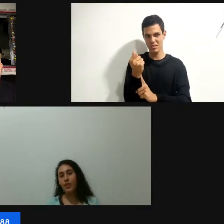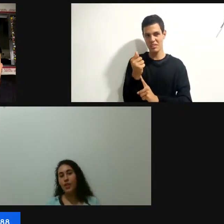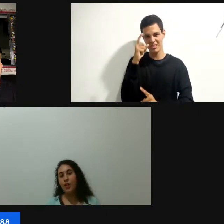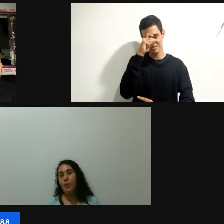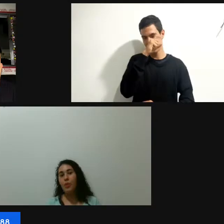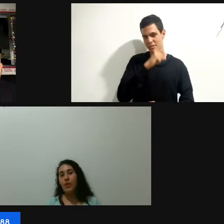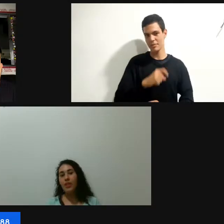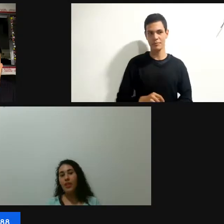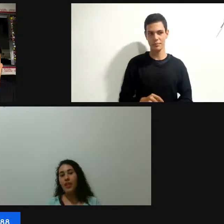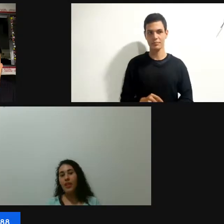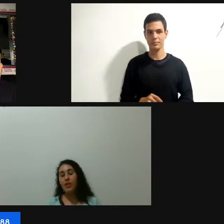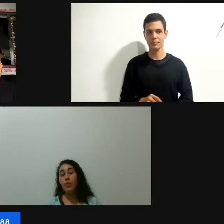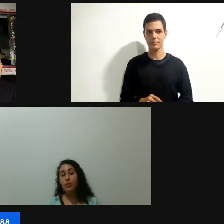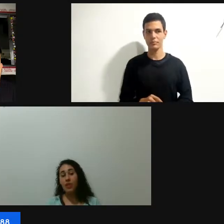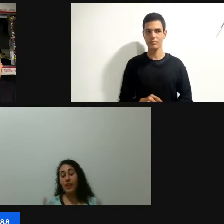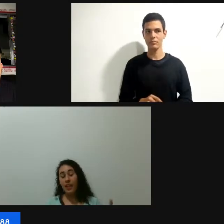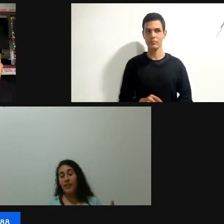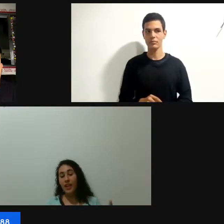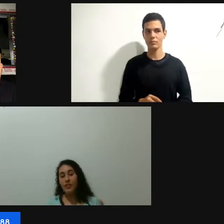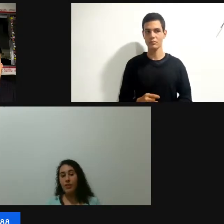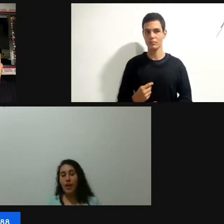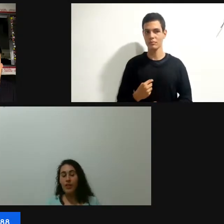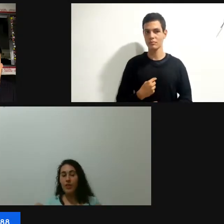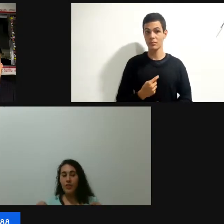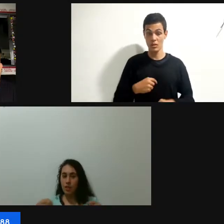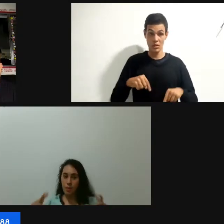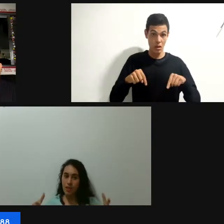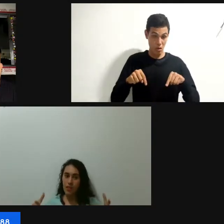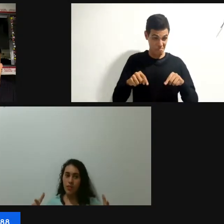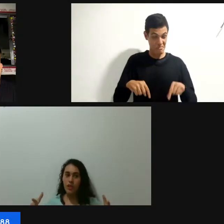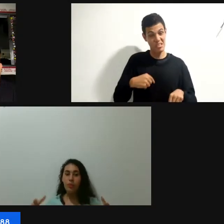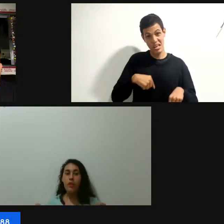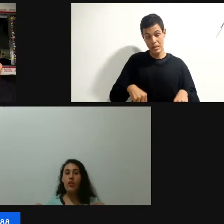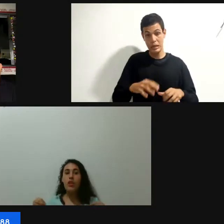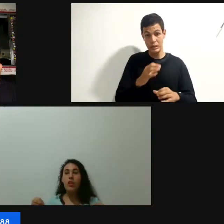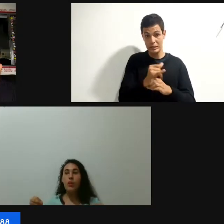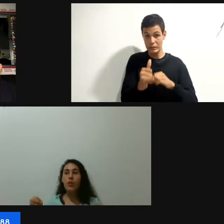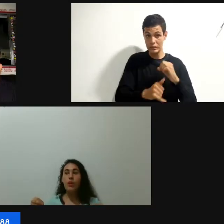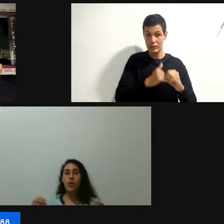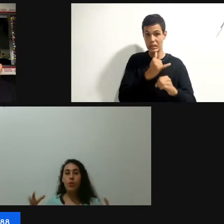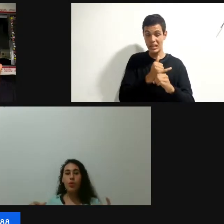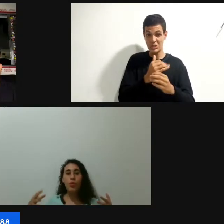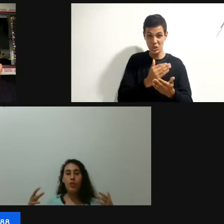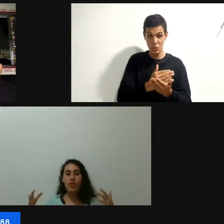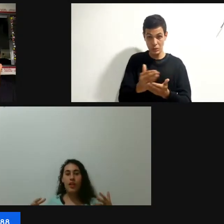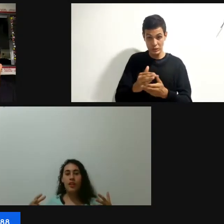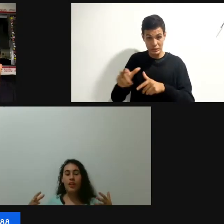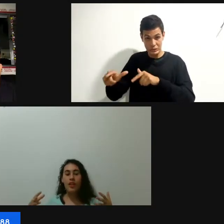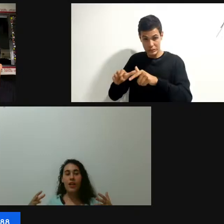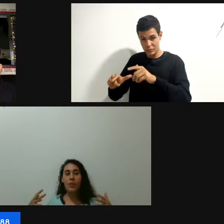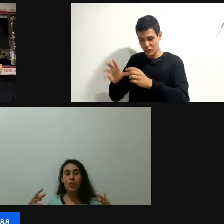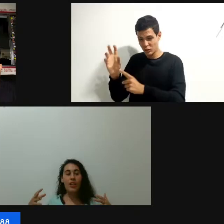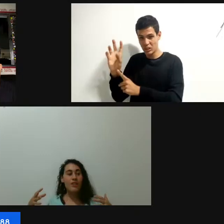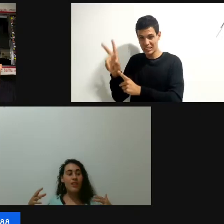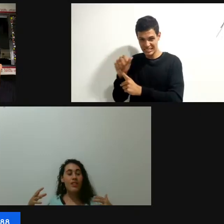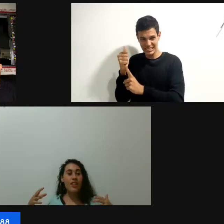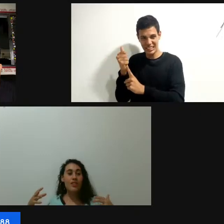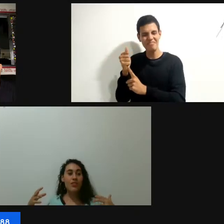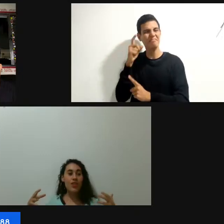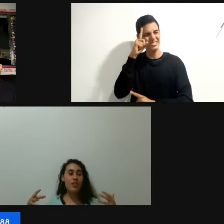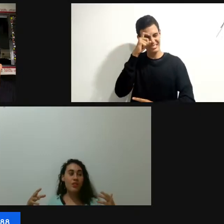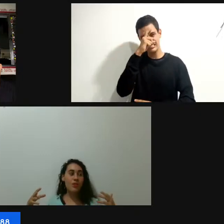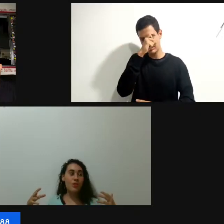digital, porque na internet, no caso, né, sendo específica. Com o YouTube, Instagram, muitas vezes